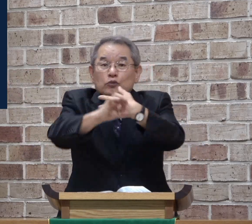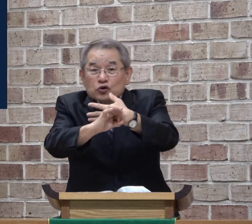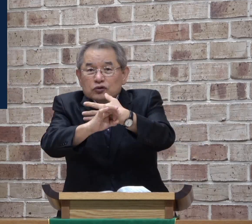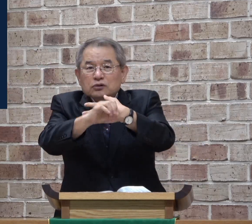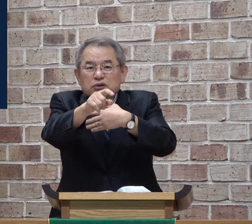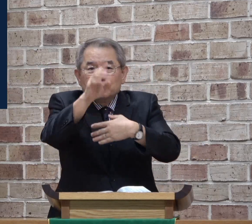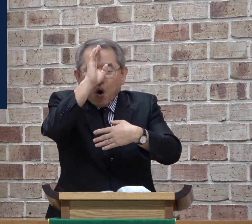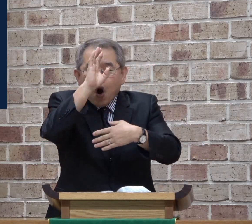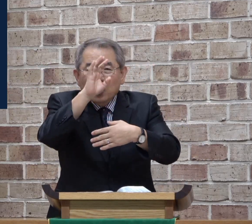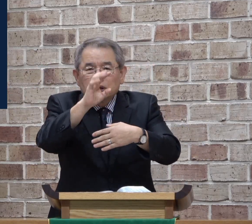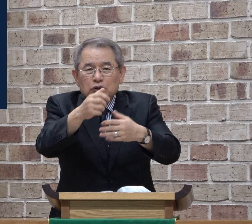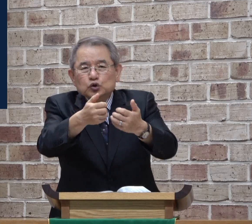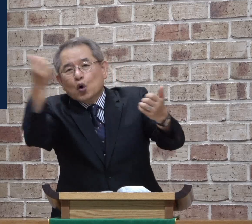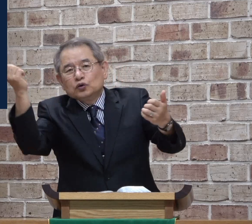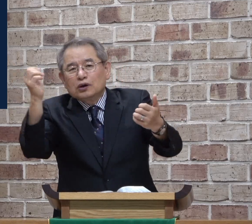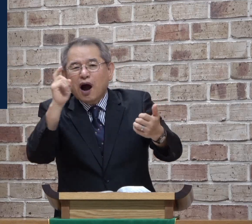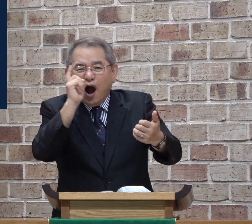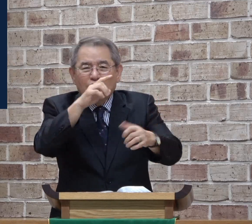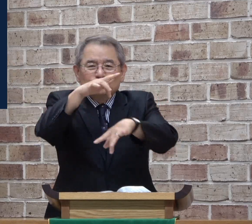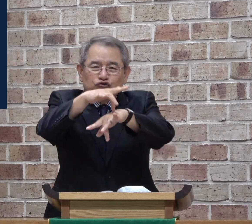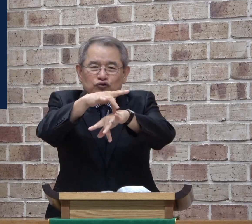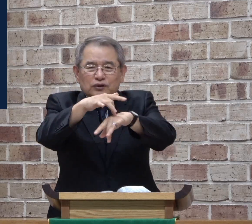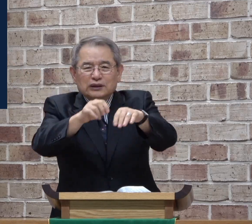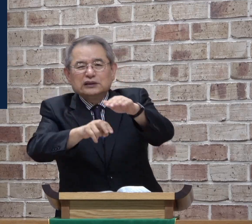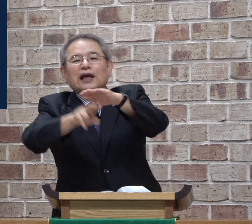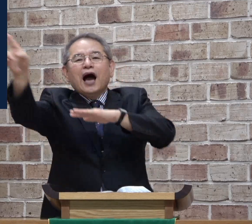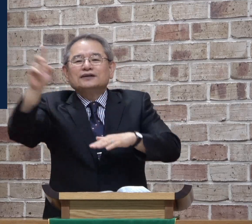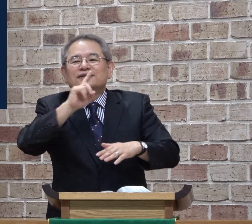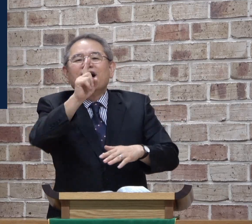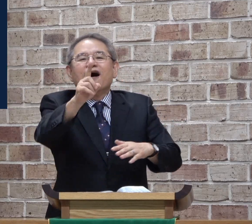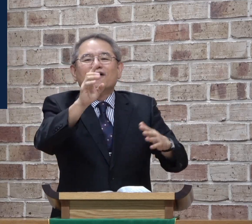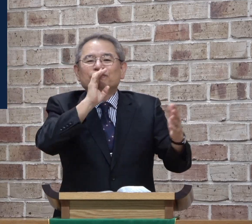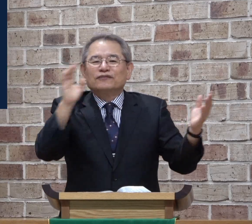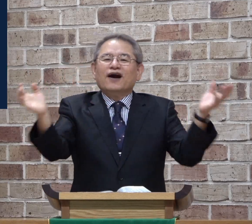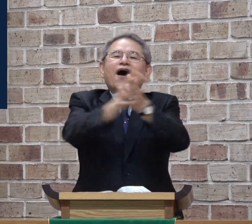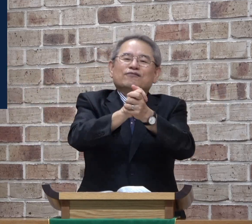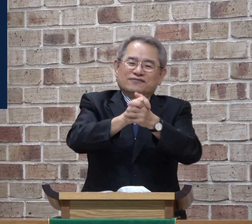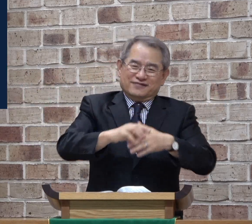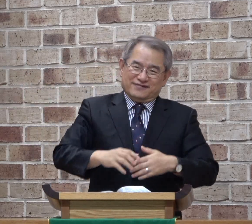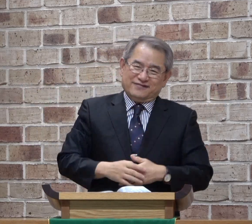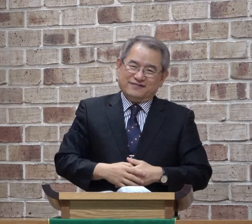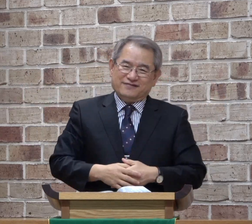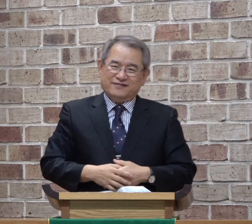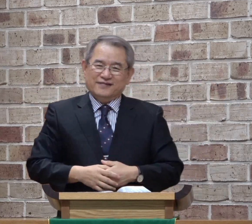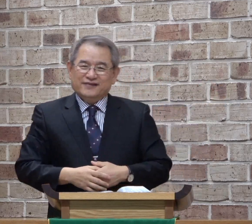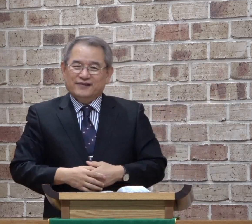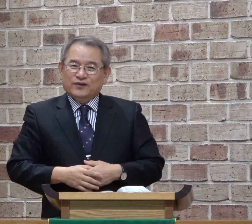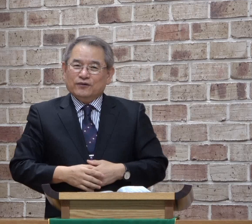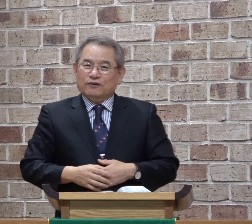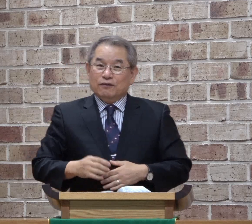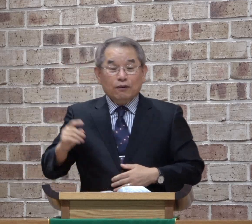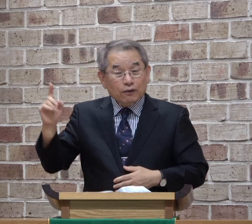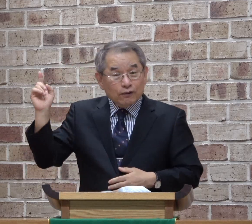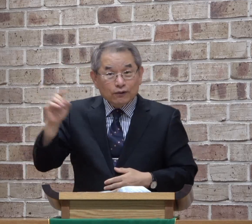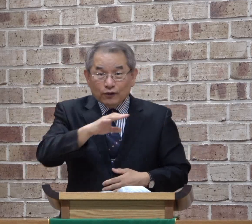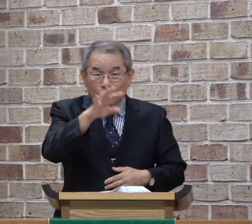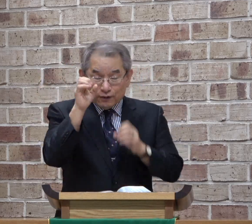앞치마를 가져다가 병든 사람에게 얹으면 그 병이 떠나고 악귀도 나가니라. 아멘.